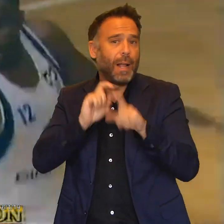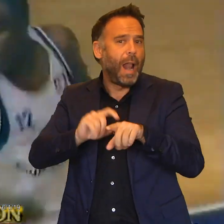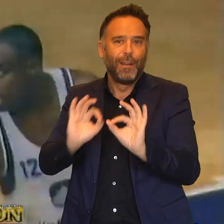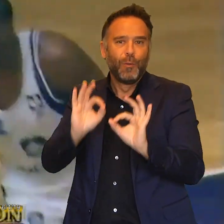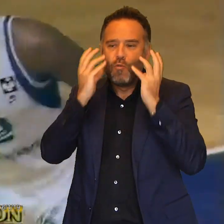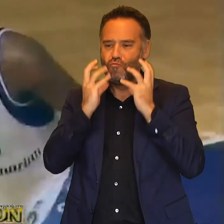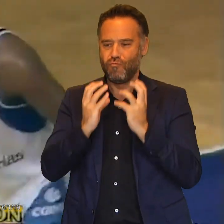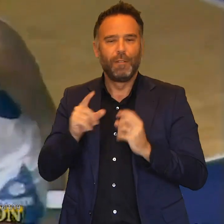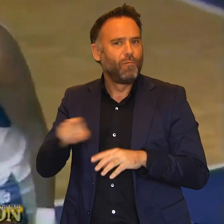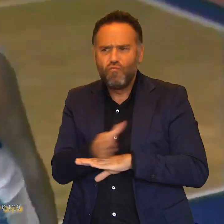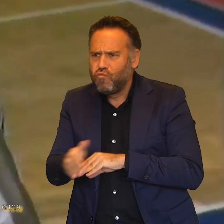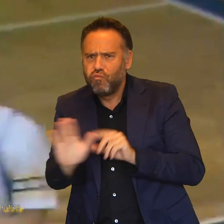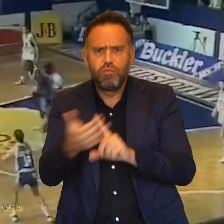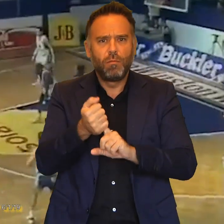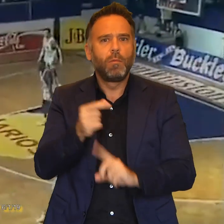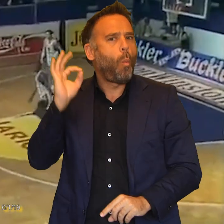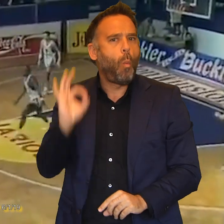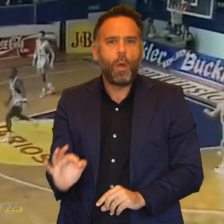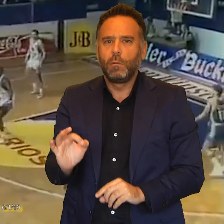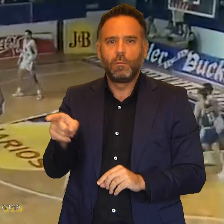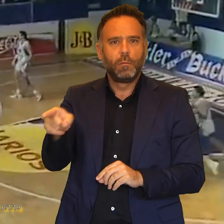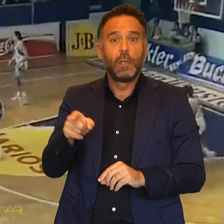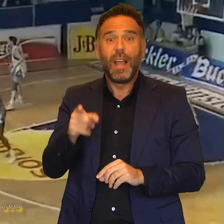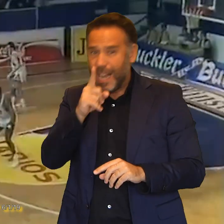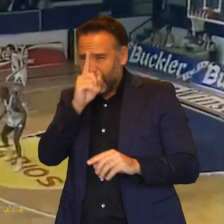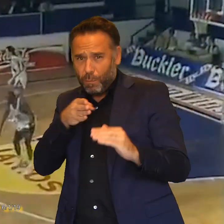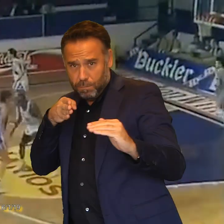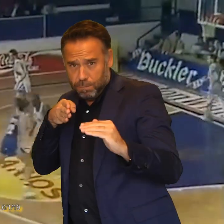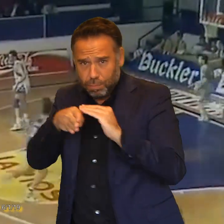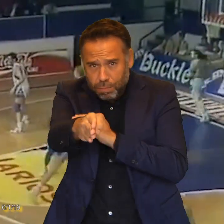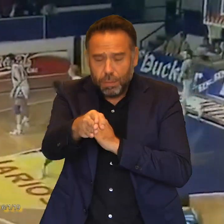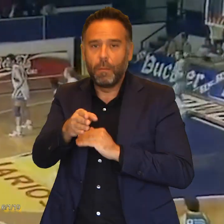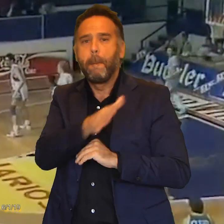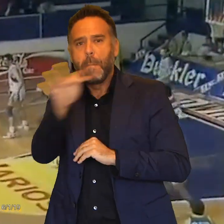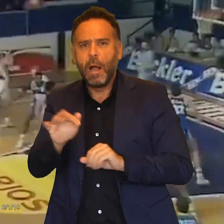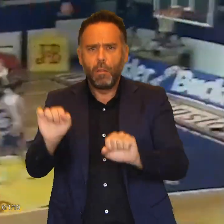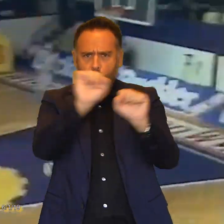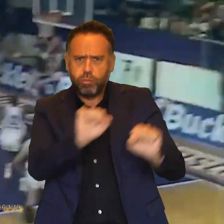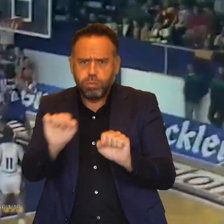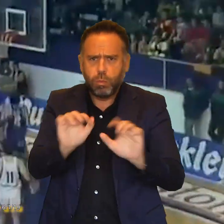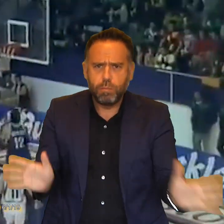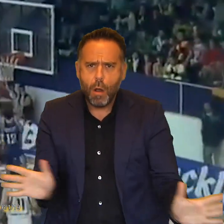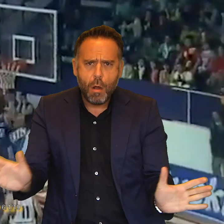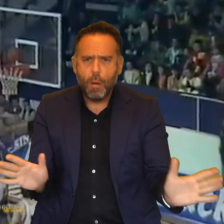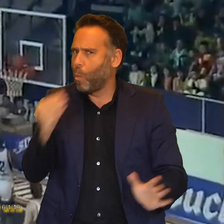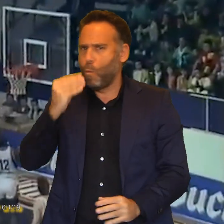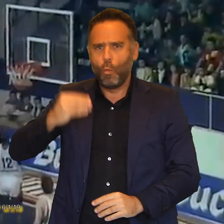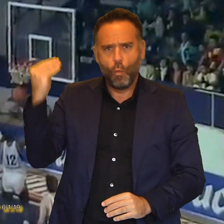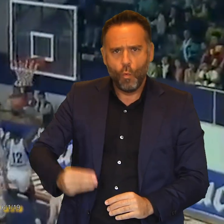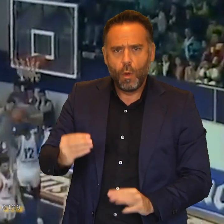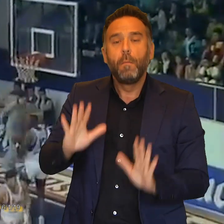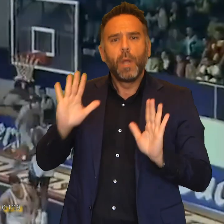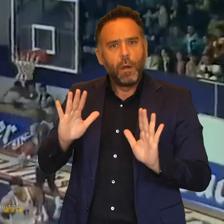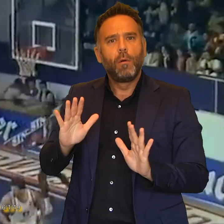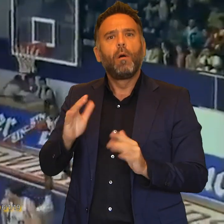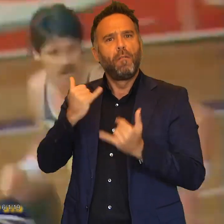barbudo jugador. Junto a sus habituales virtudes como valiente penetrador y feroz defensor, se añadió el